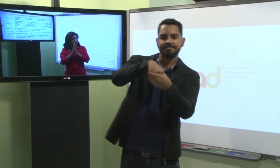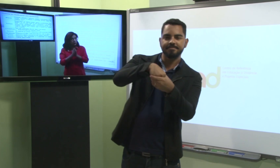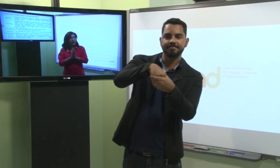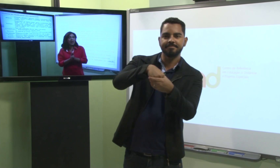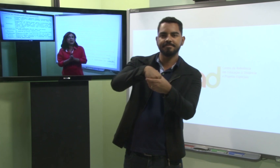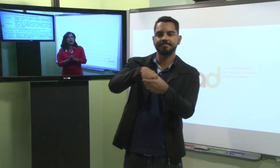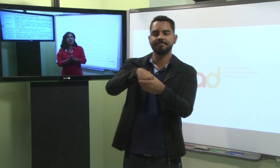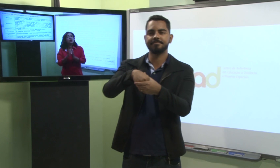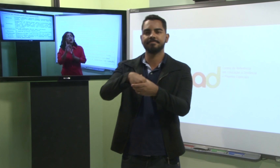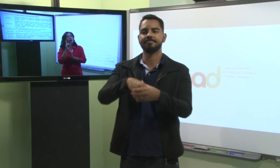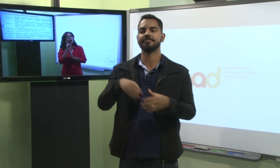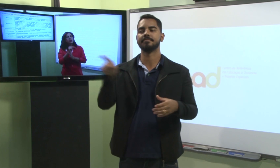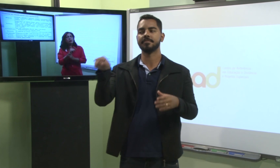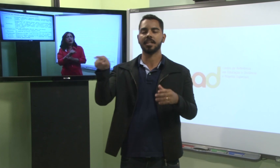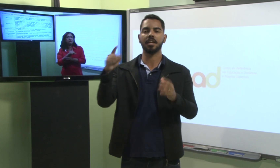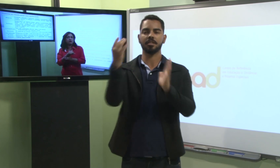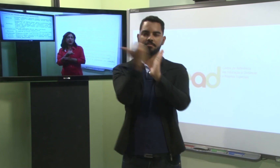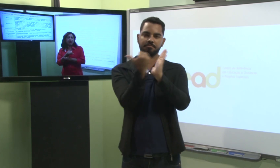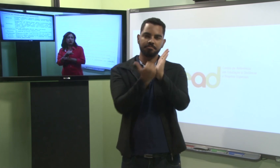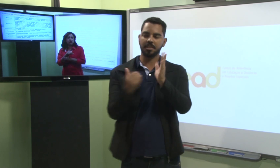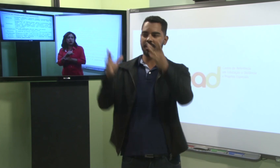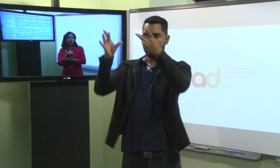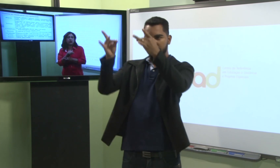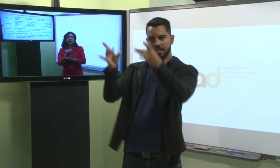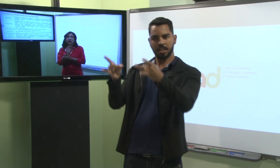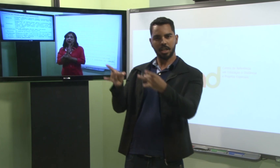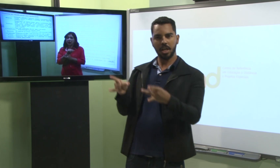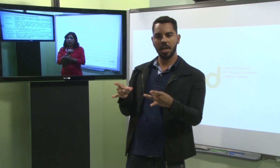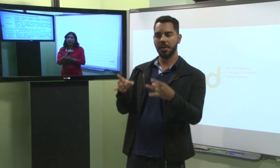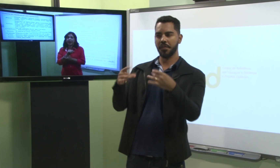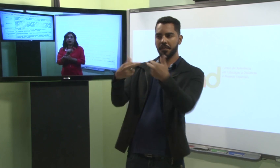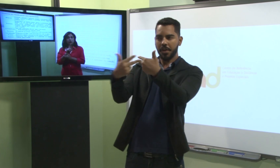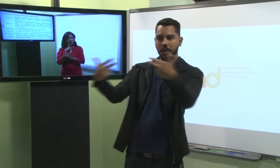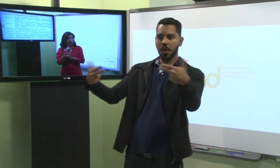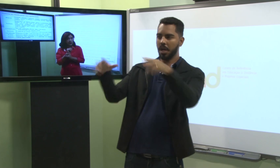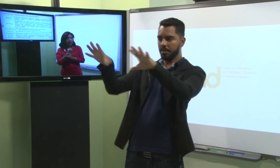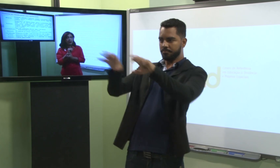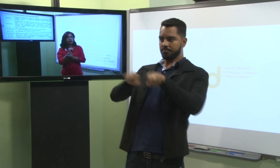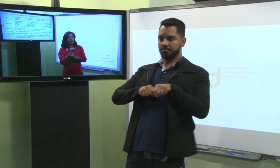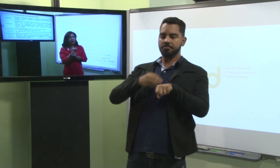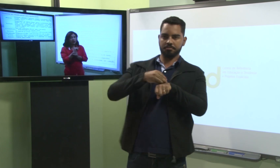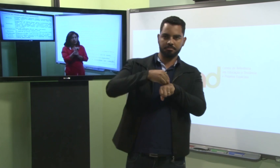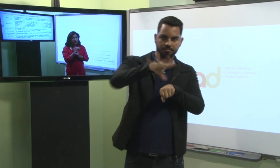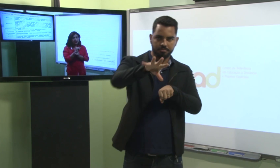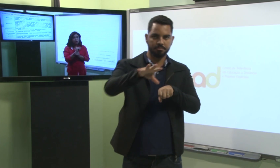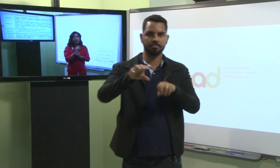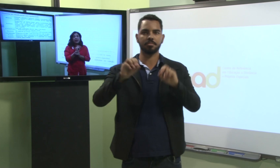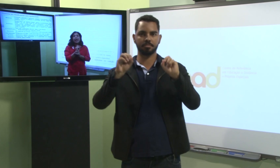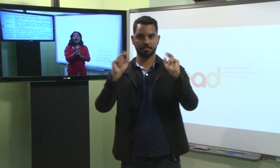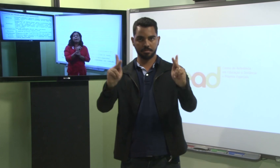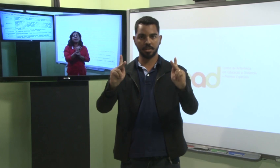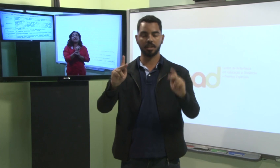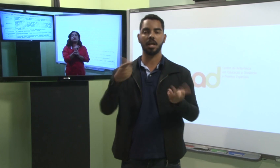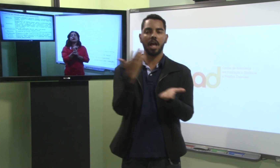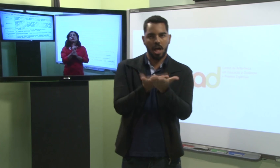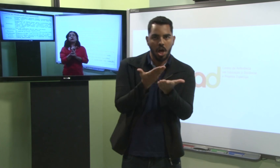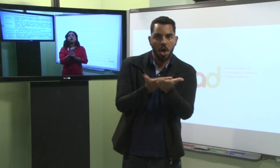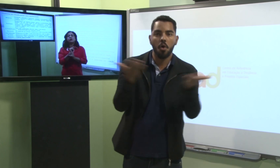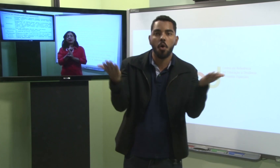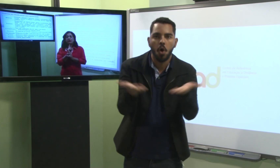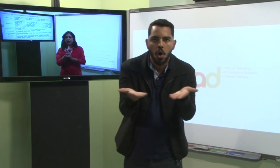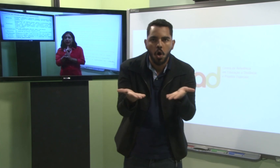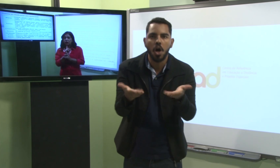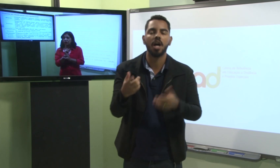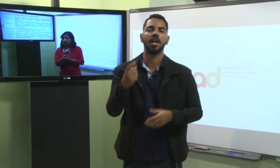física de uma classe. Como já podemos ver na aula de hoje, e ancorados nos ensinamentos de Ferreira Brito, aprendemos que